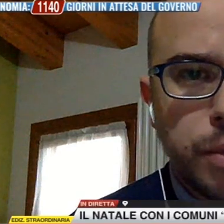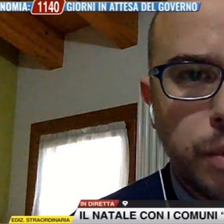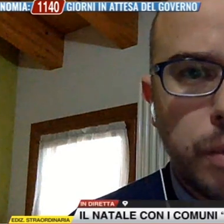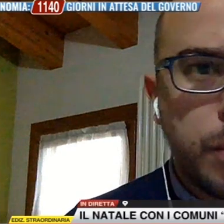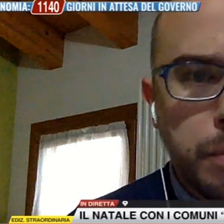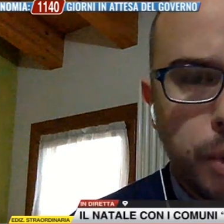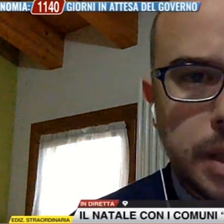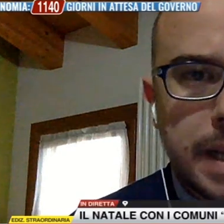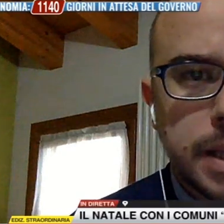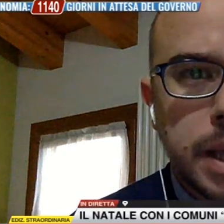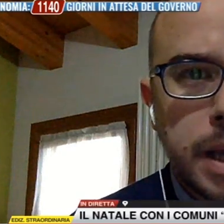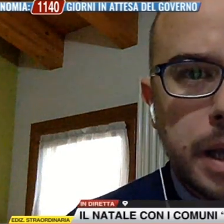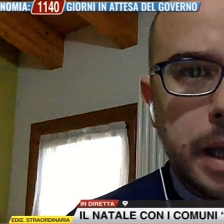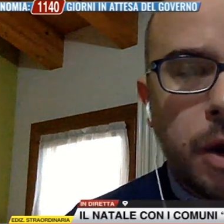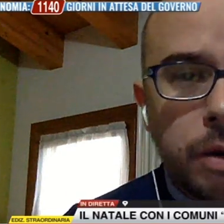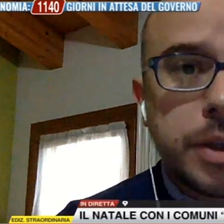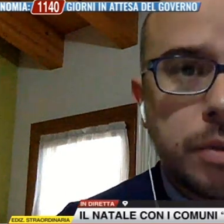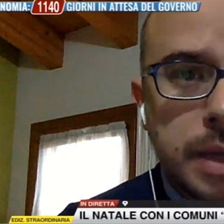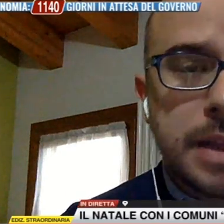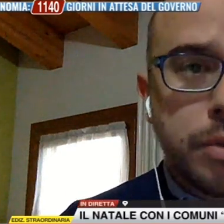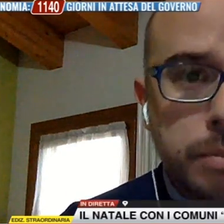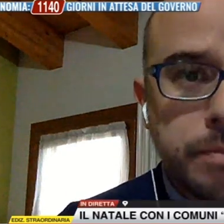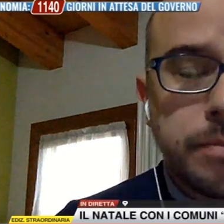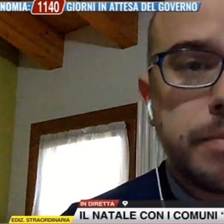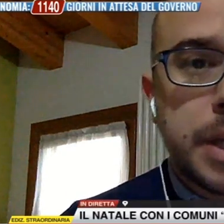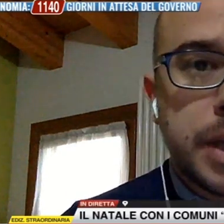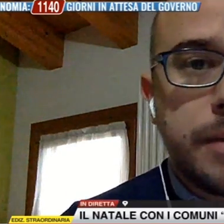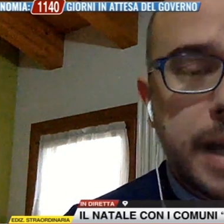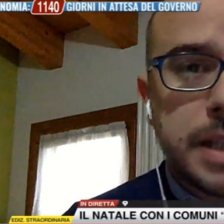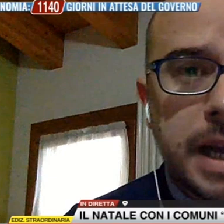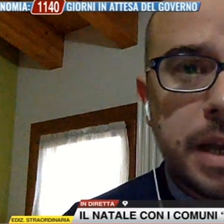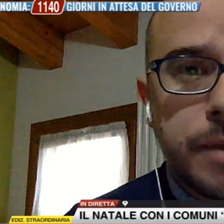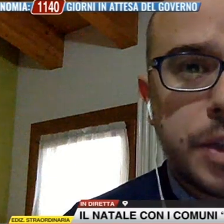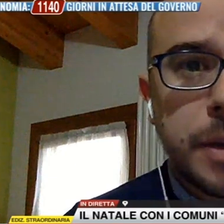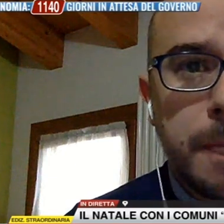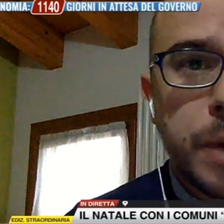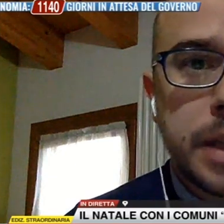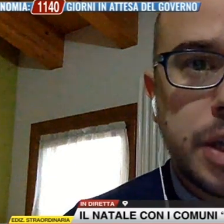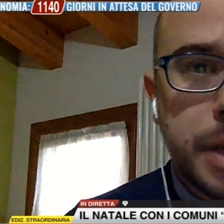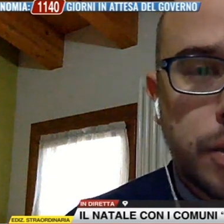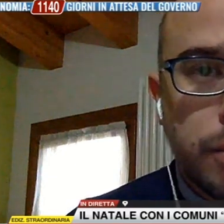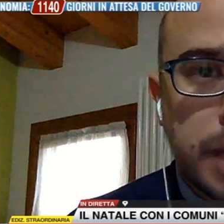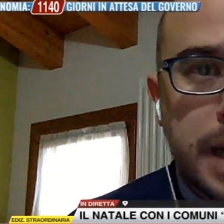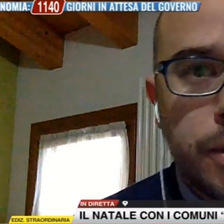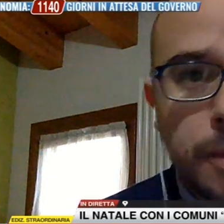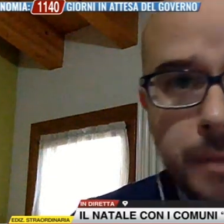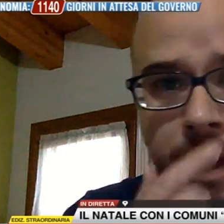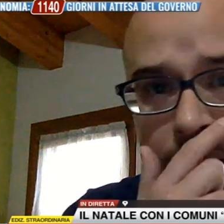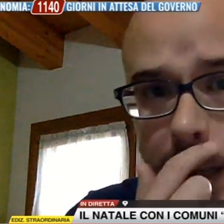decisioni più importanti. Ho riscontrato per certi versi un atteggiamento